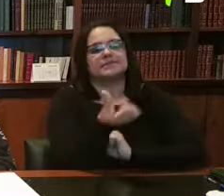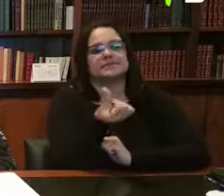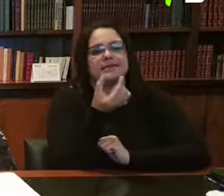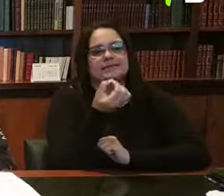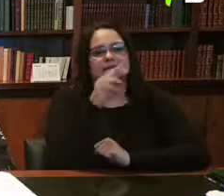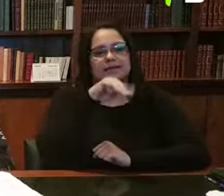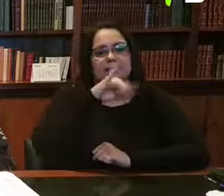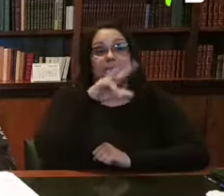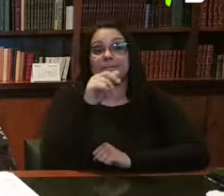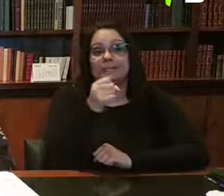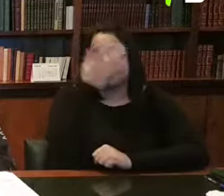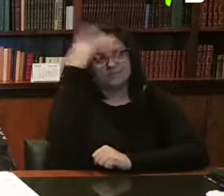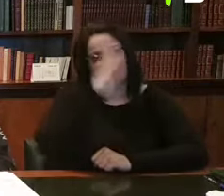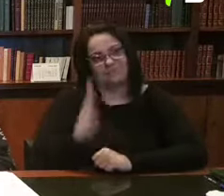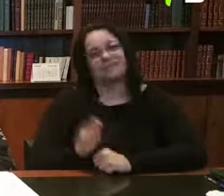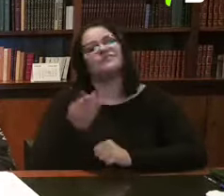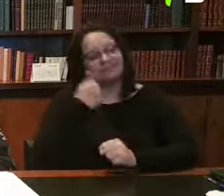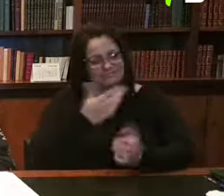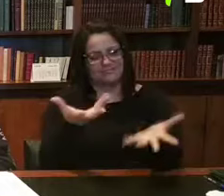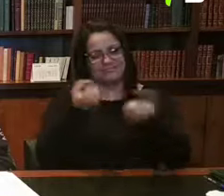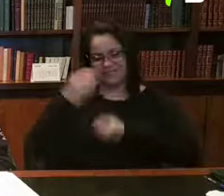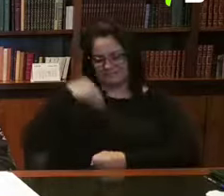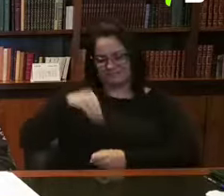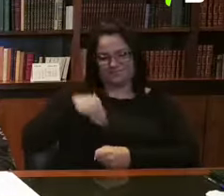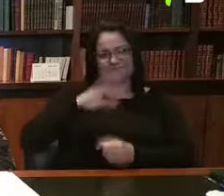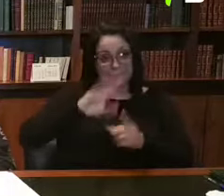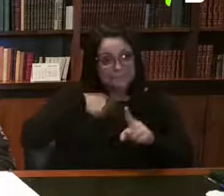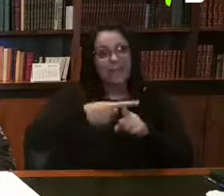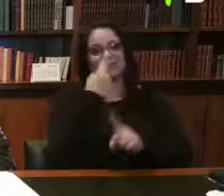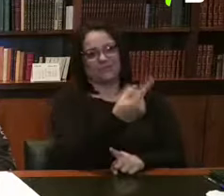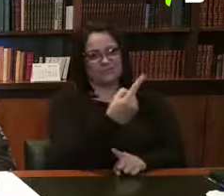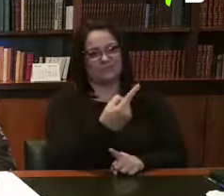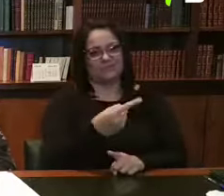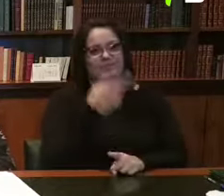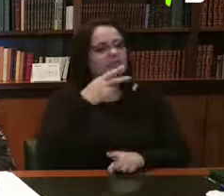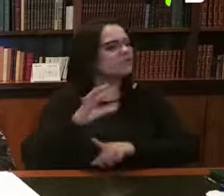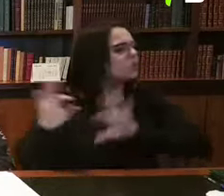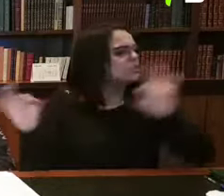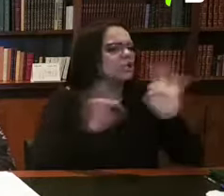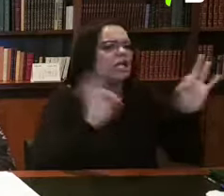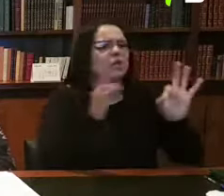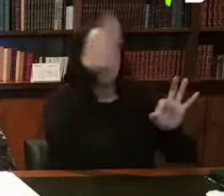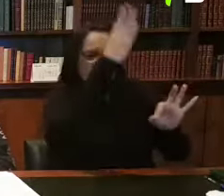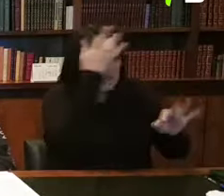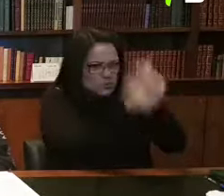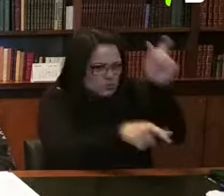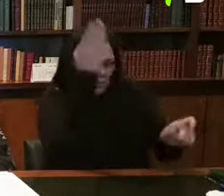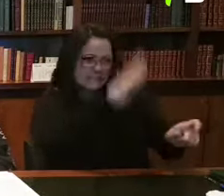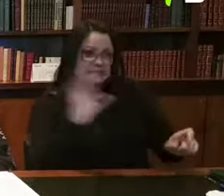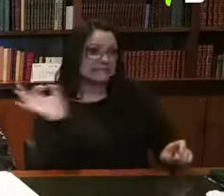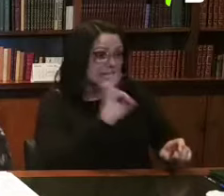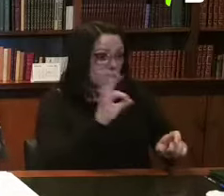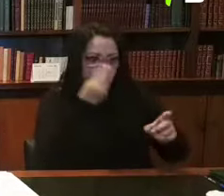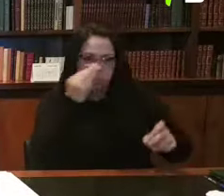mais uma parcela do auxílio emergencial que o senhor determinou como nenhum brasileiro fica para trás bom